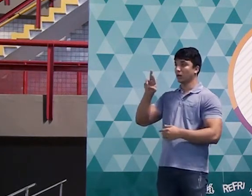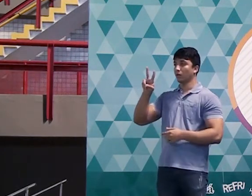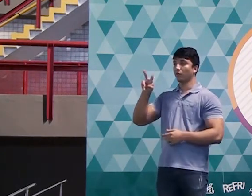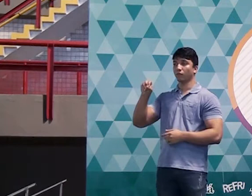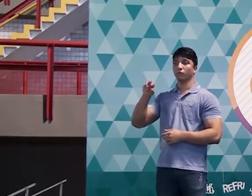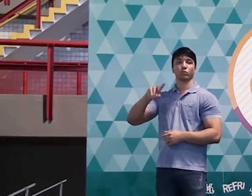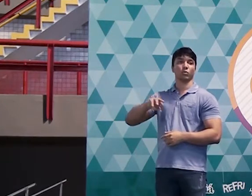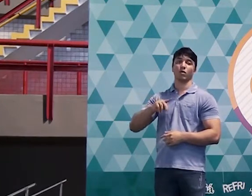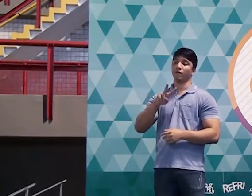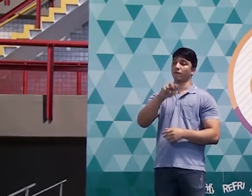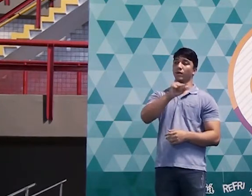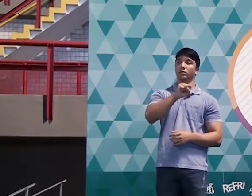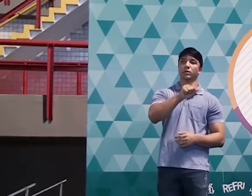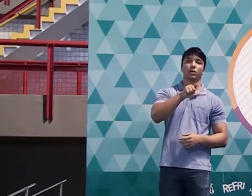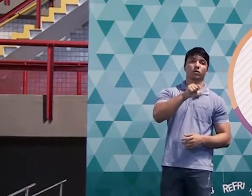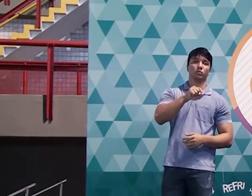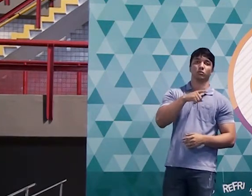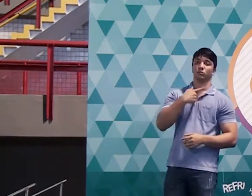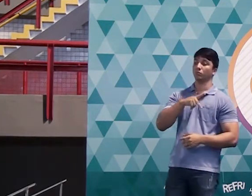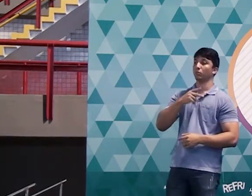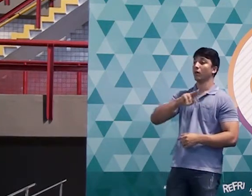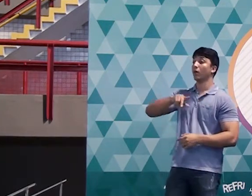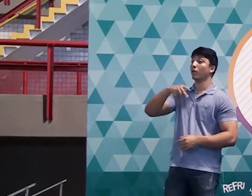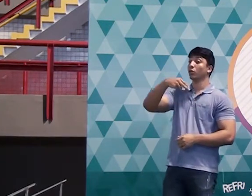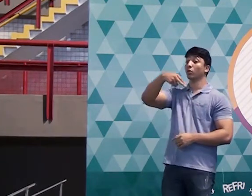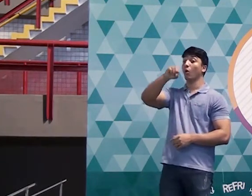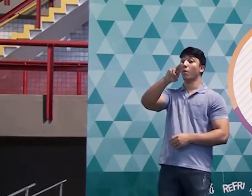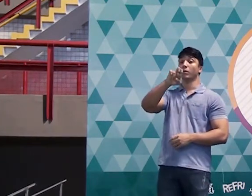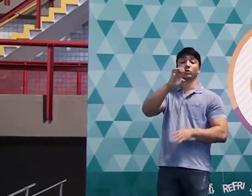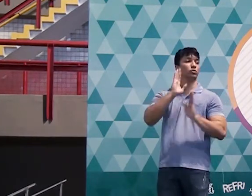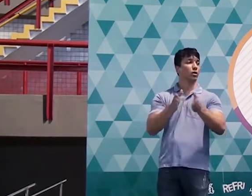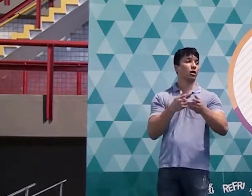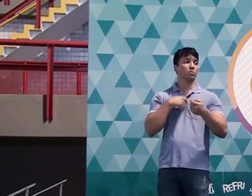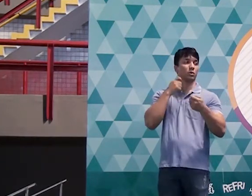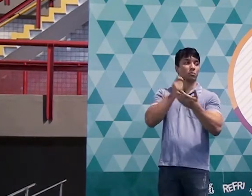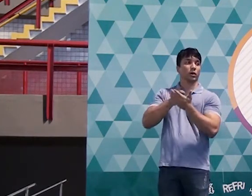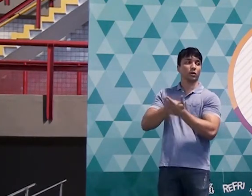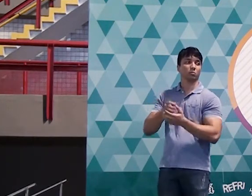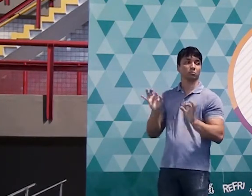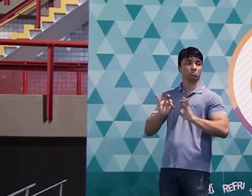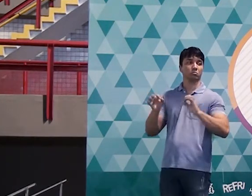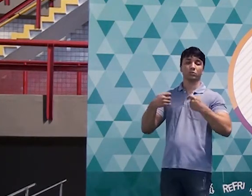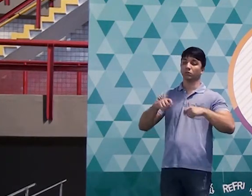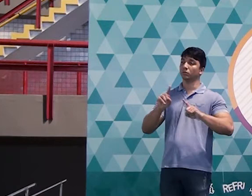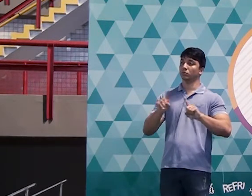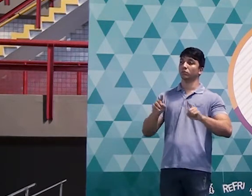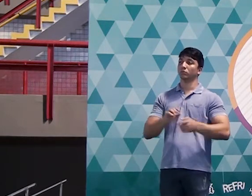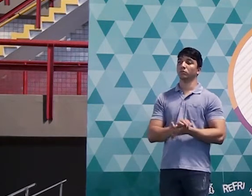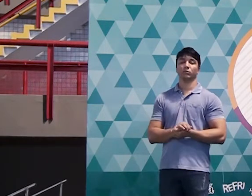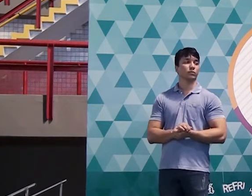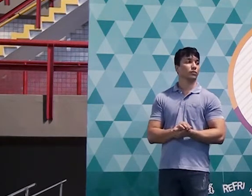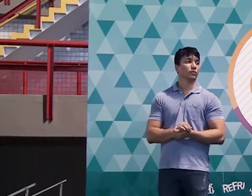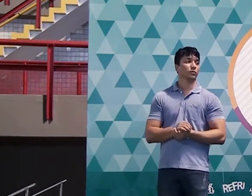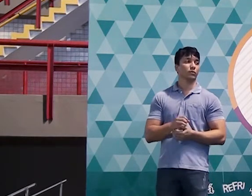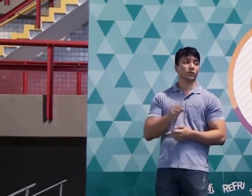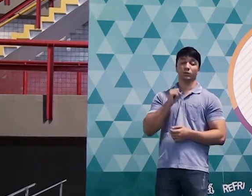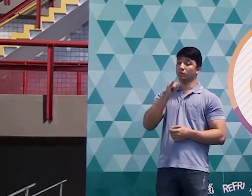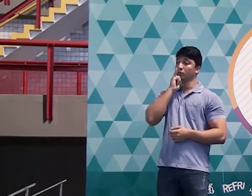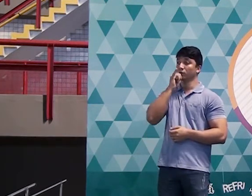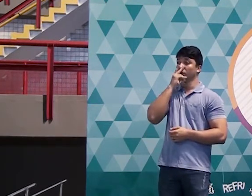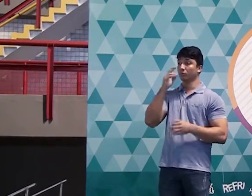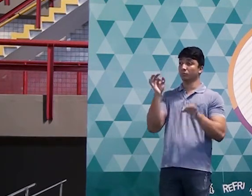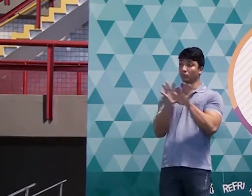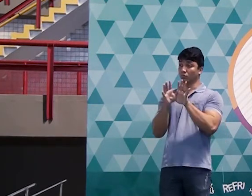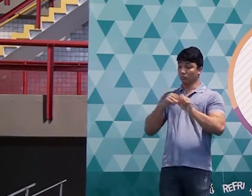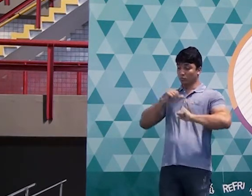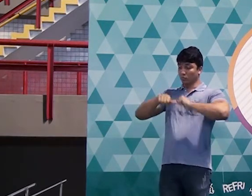é o vassalo. O vassalo virou nobre, ele não precisa pagar taxas. O vassalo, quando ele vira nobre, o